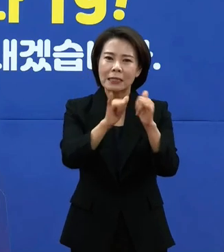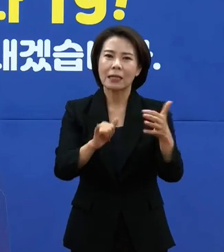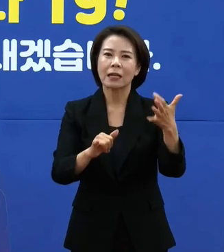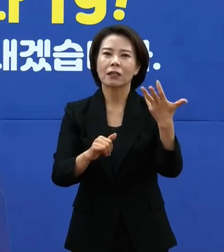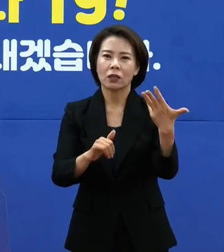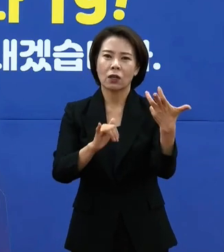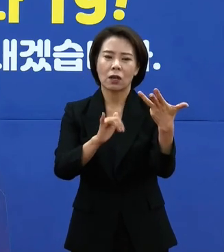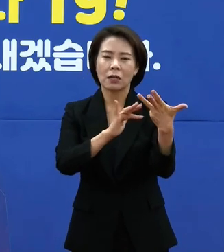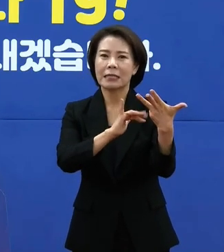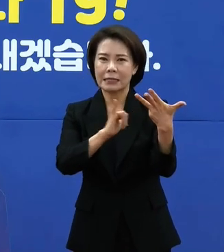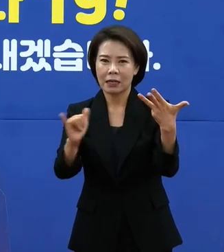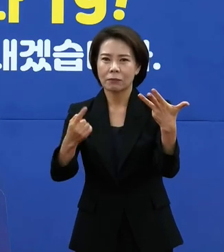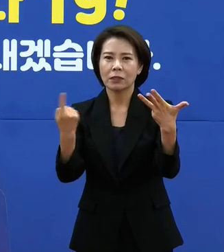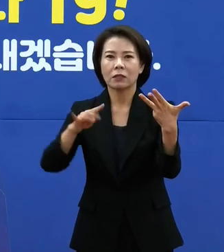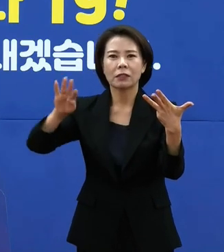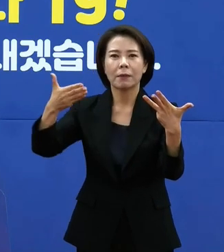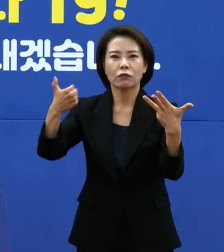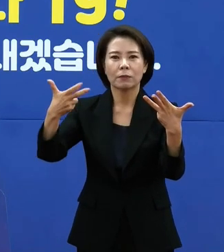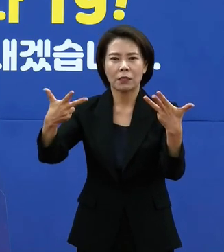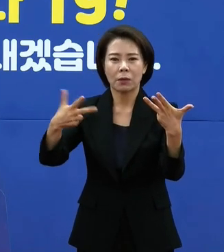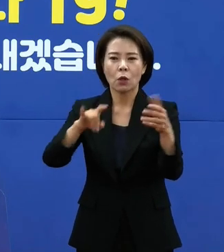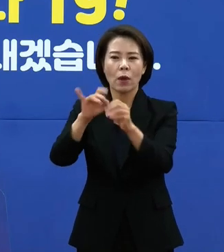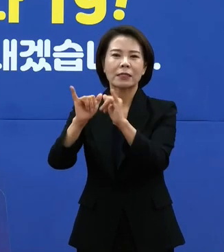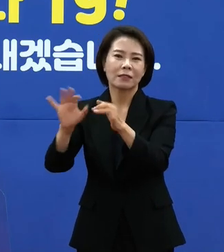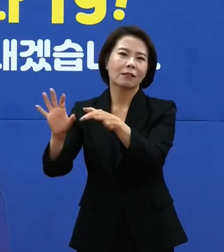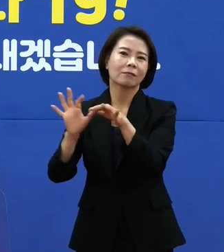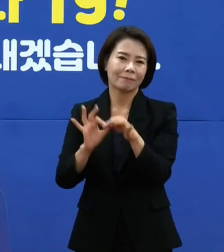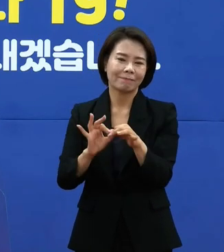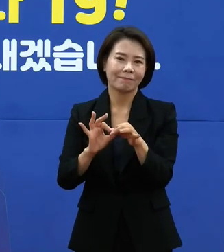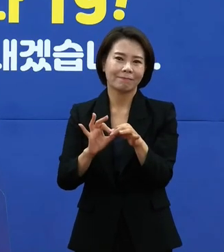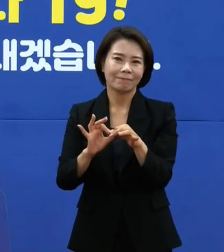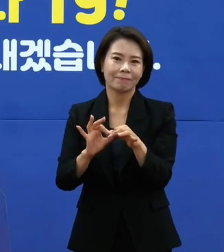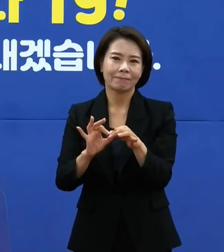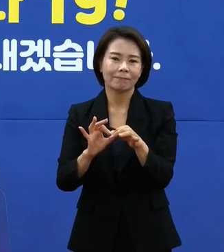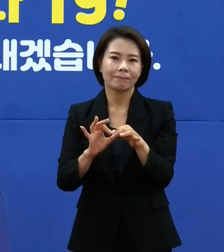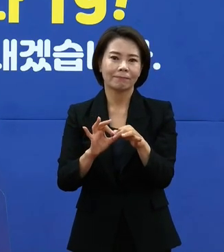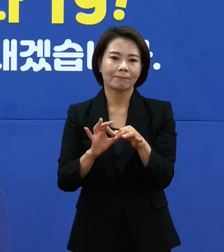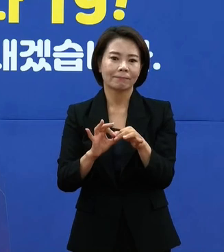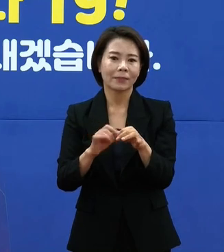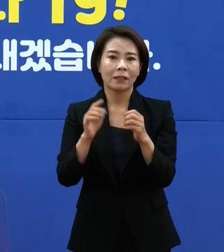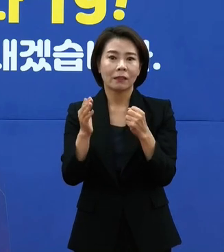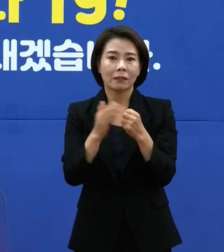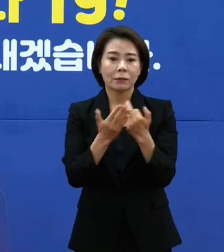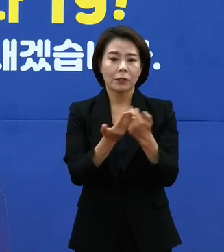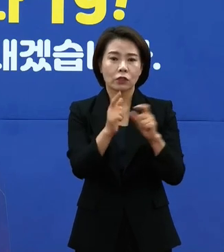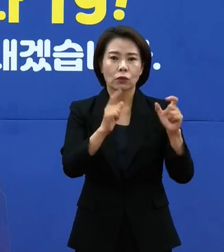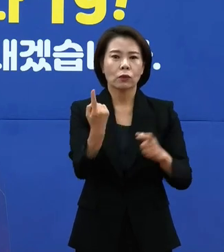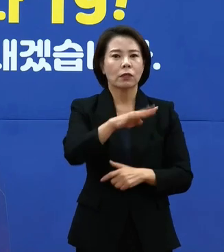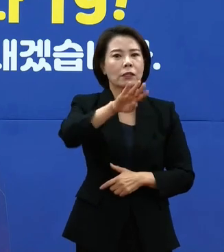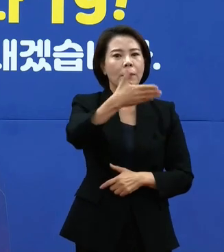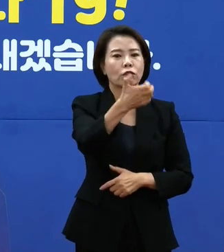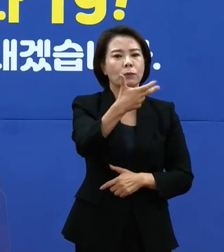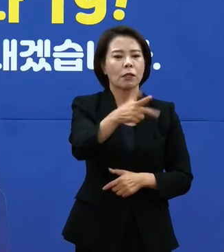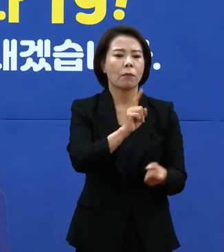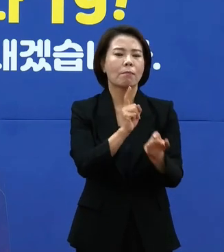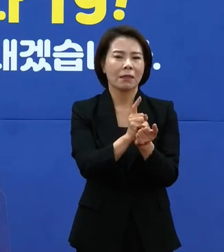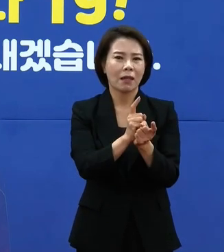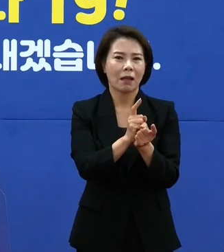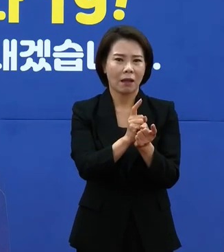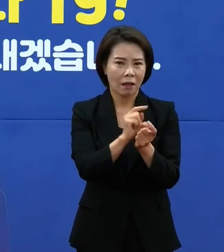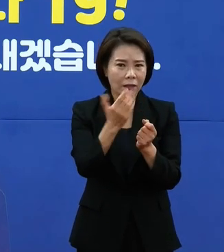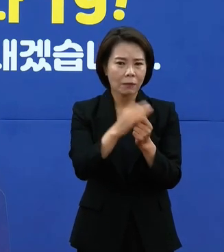제주 1497번 확진자와 연관이 되어 있습니다. 이들은 제주 1497번 접촉자로